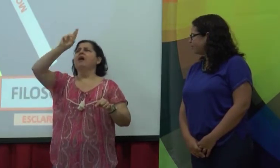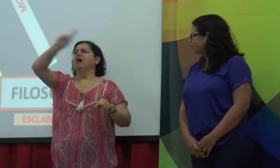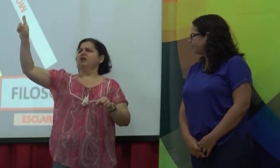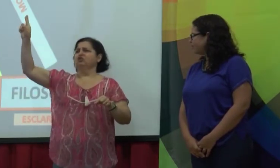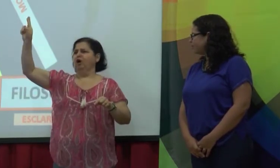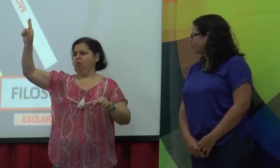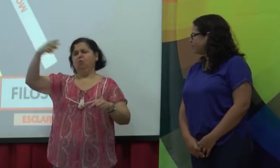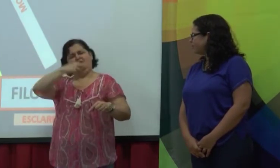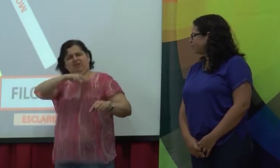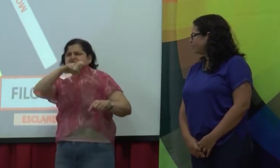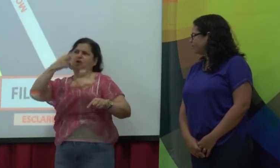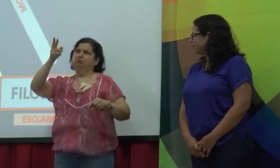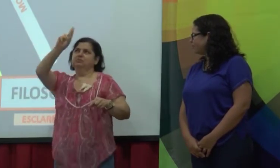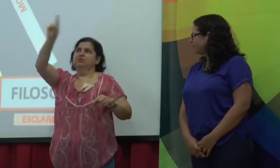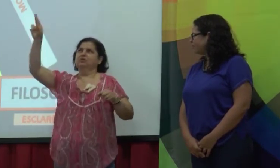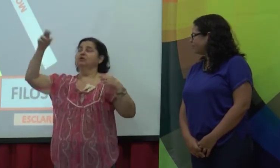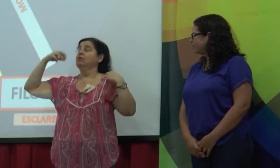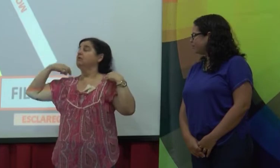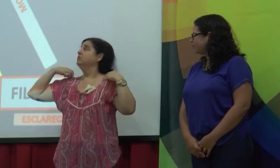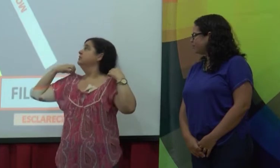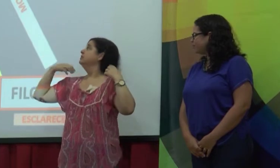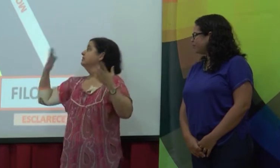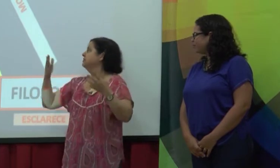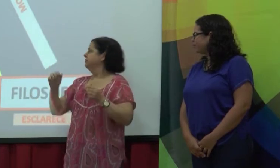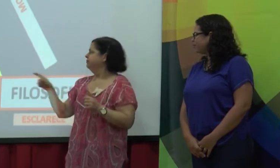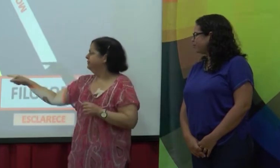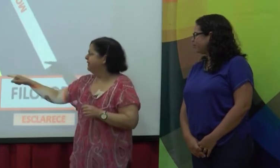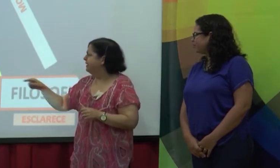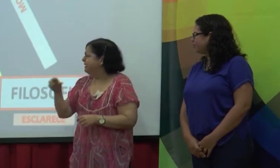a religião. Tá?